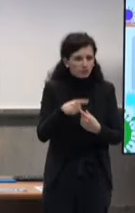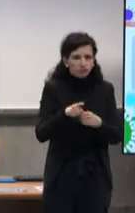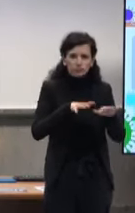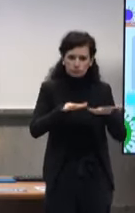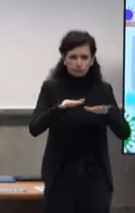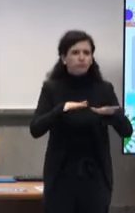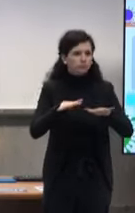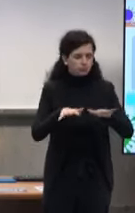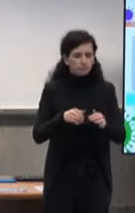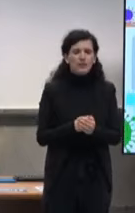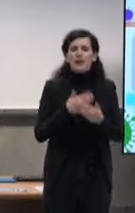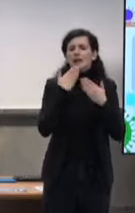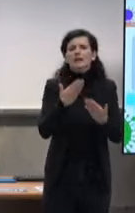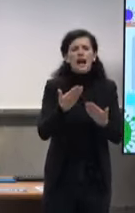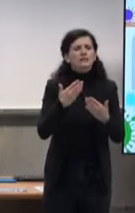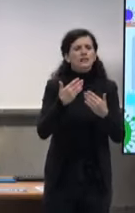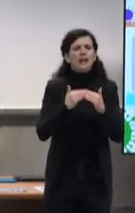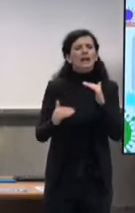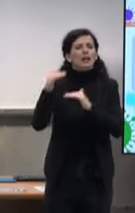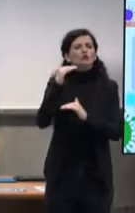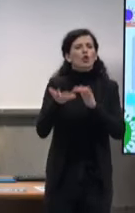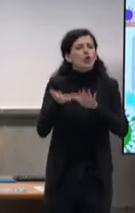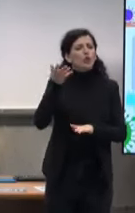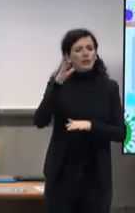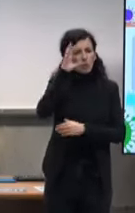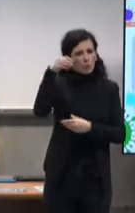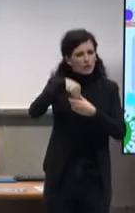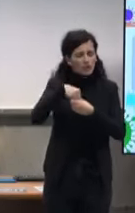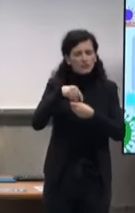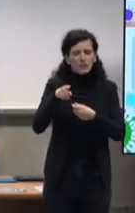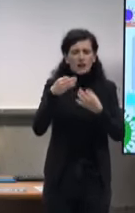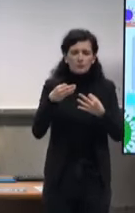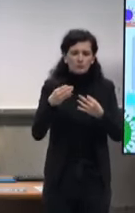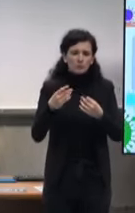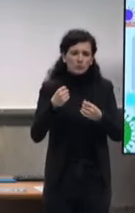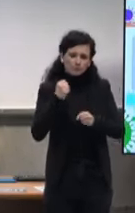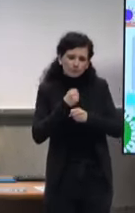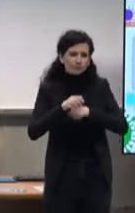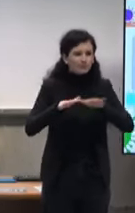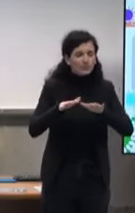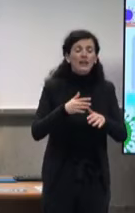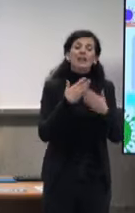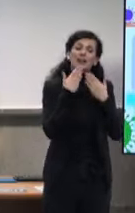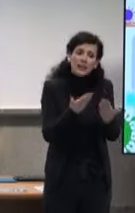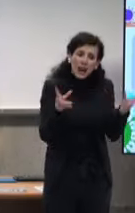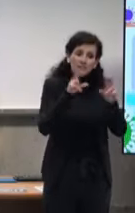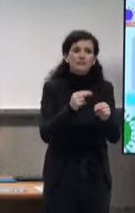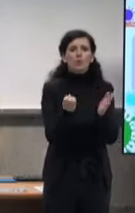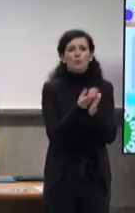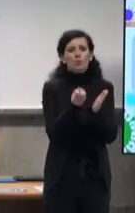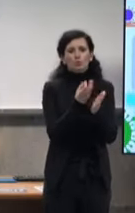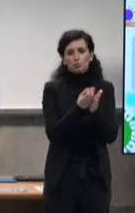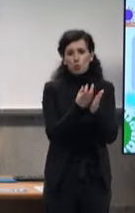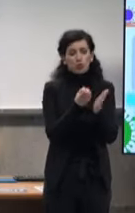ringrazio i magnifici rettori delle università che si stanno spendendo per rispondere a questo ringrazio ancora una volta i produttori perché